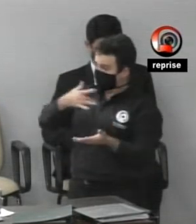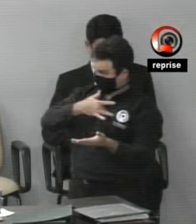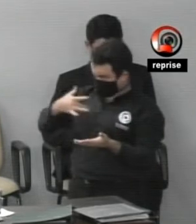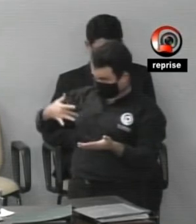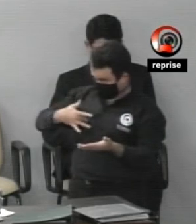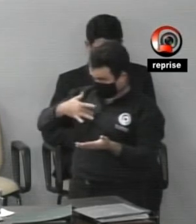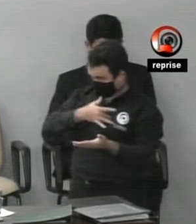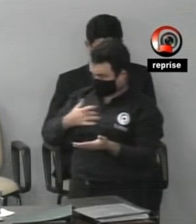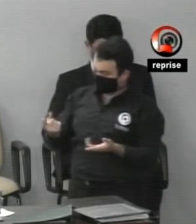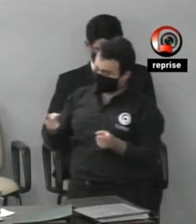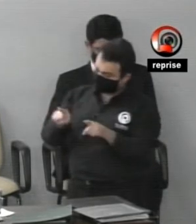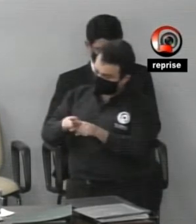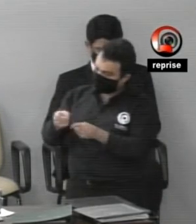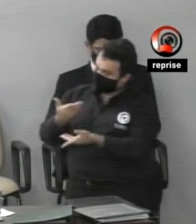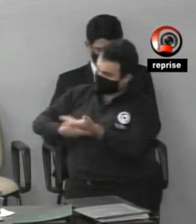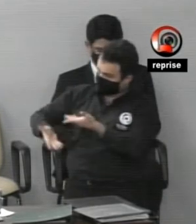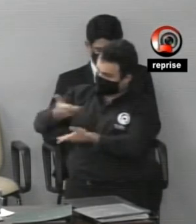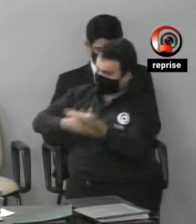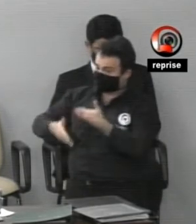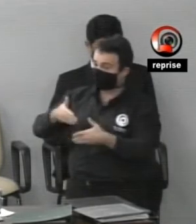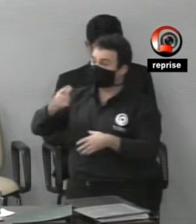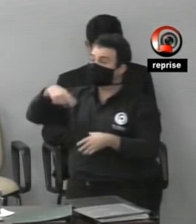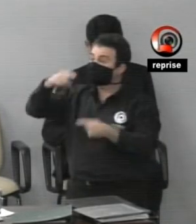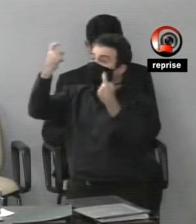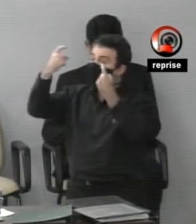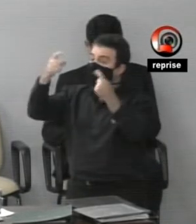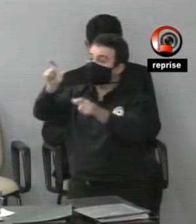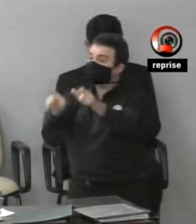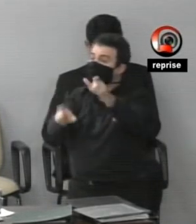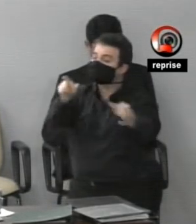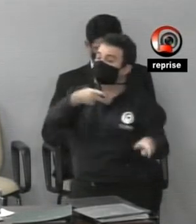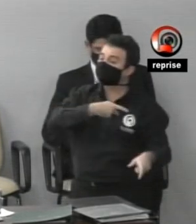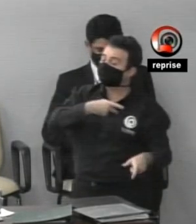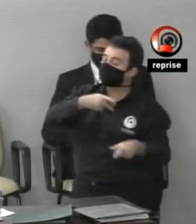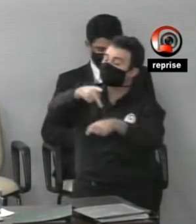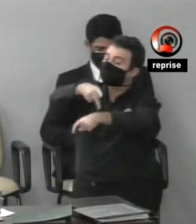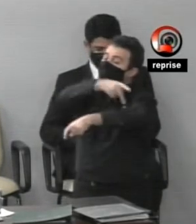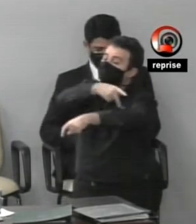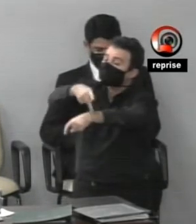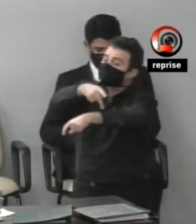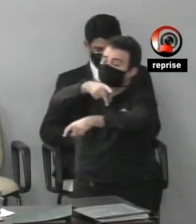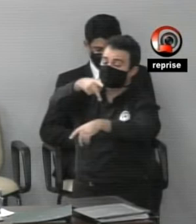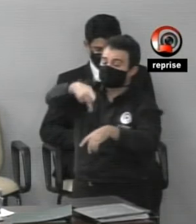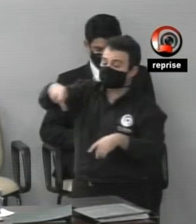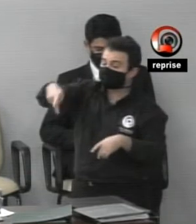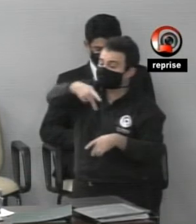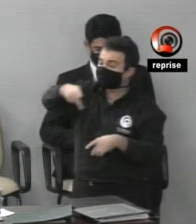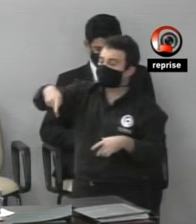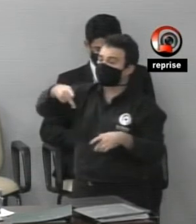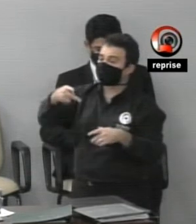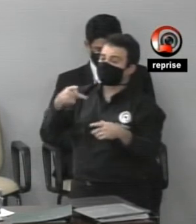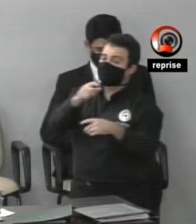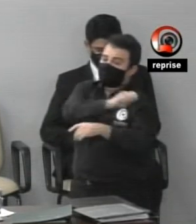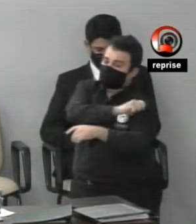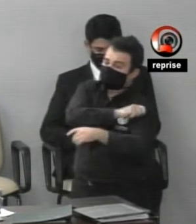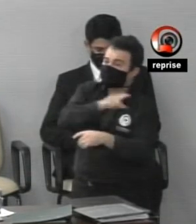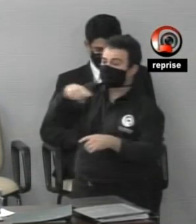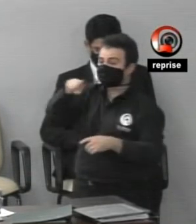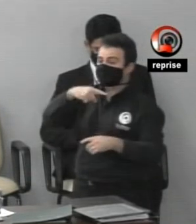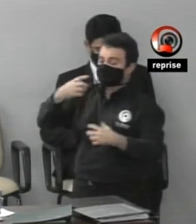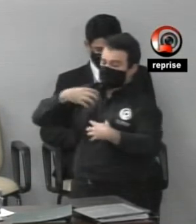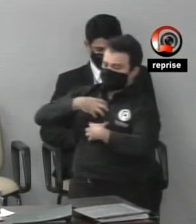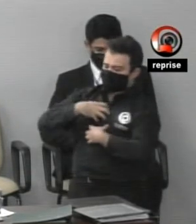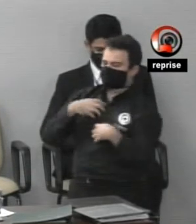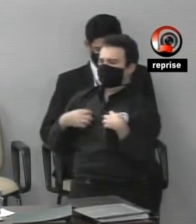dos professores como das crianças, parcerias com a Secretaria de Assistência Social, para nos ajudar, junto com a Secretaria de Saúde também,